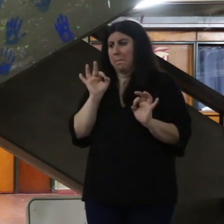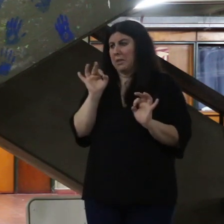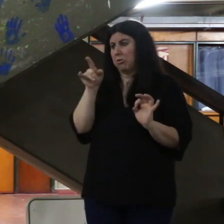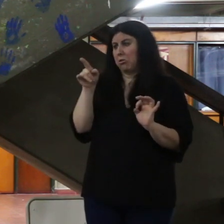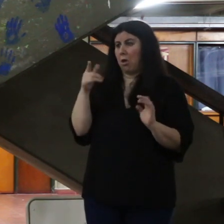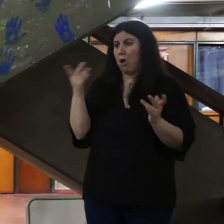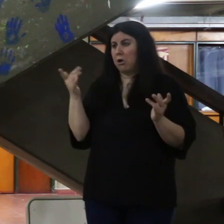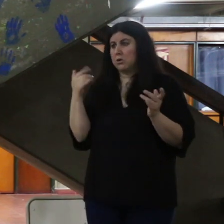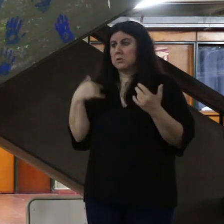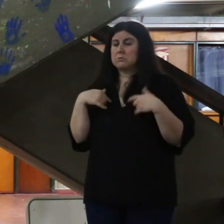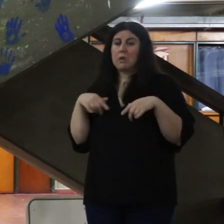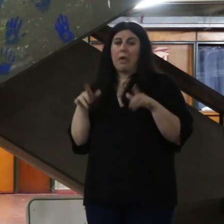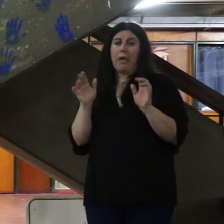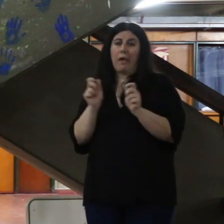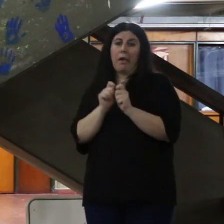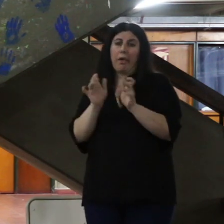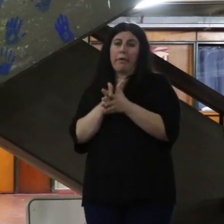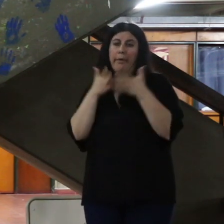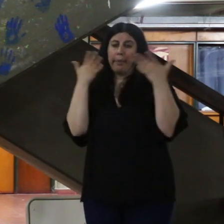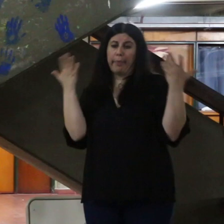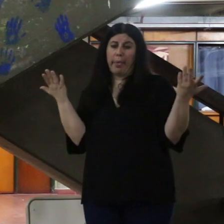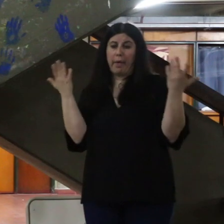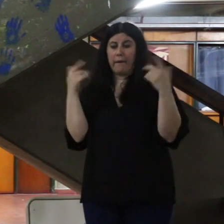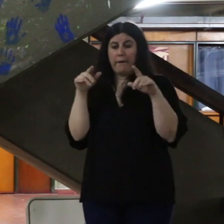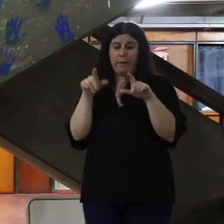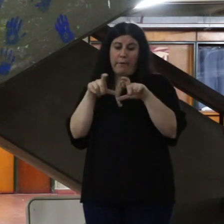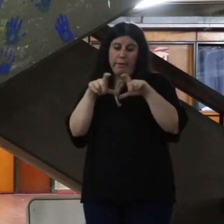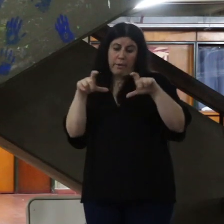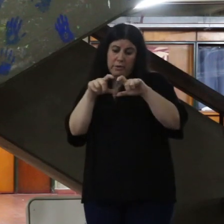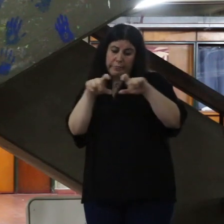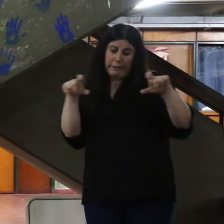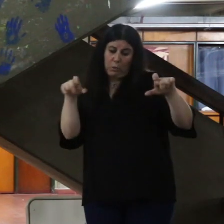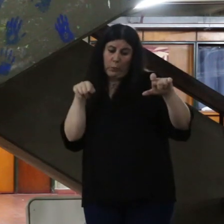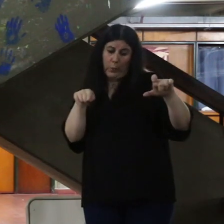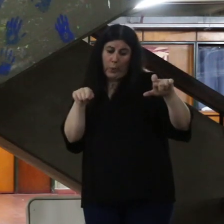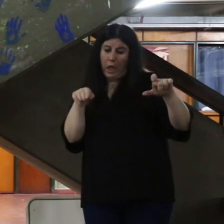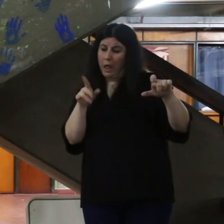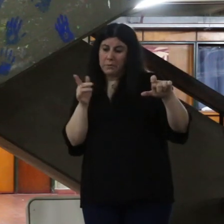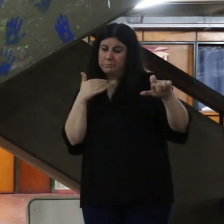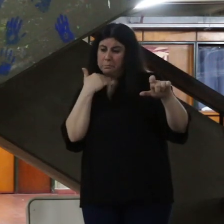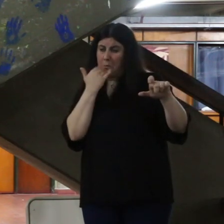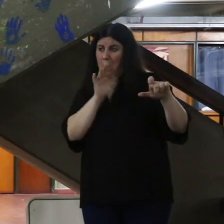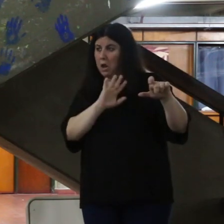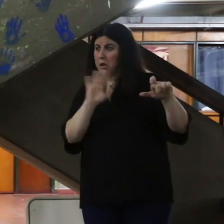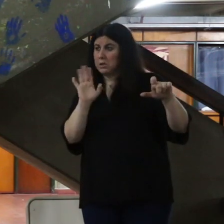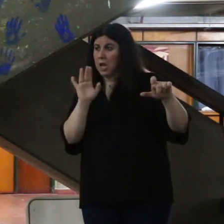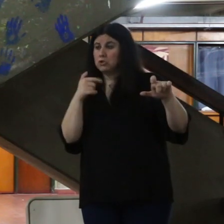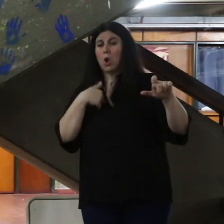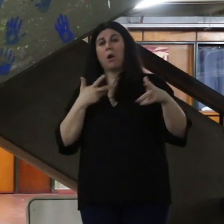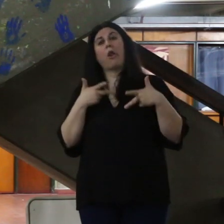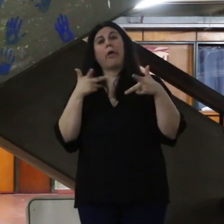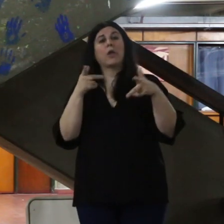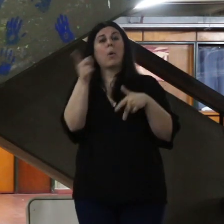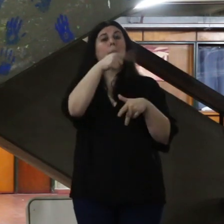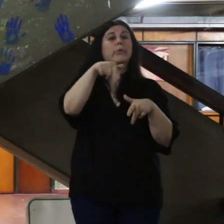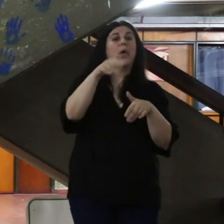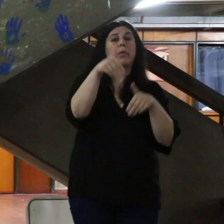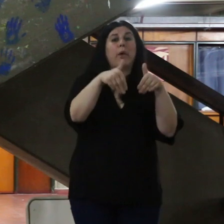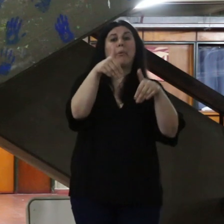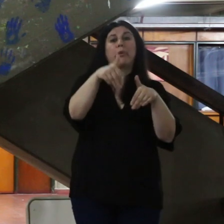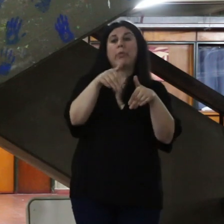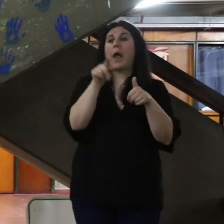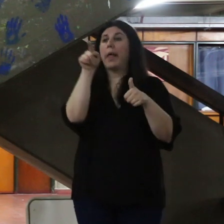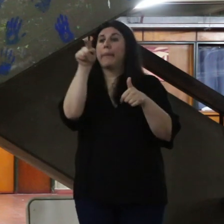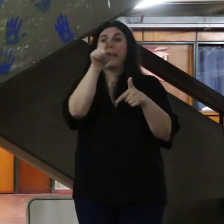los titulares de diario del adoctrinamiento, porque no estoy diciendo que tienen que votar a tal o a